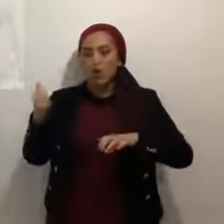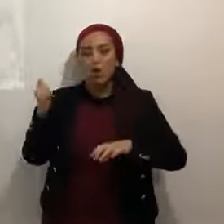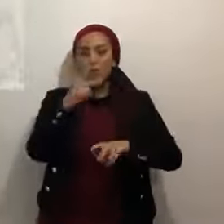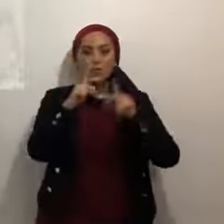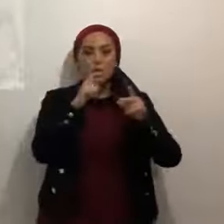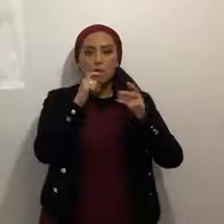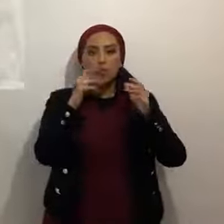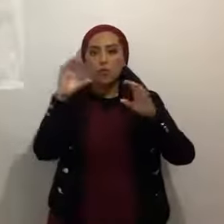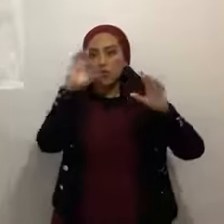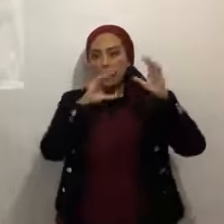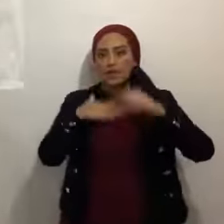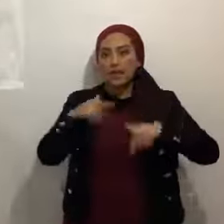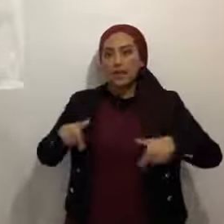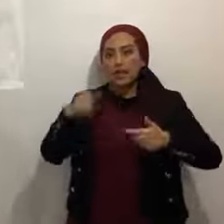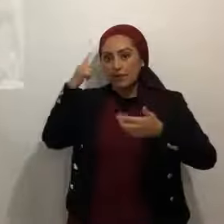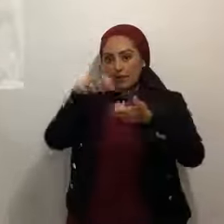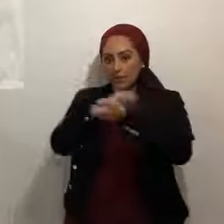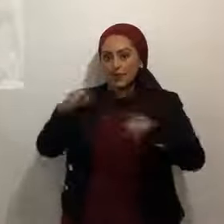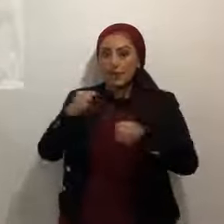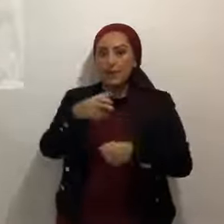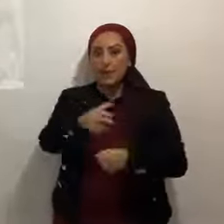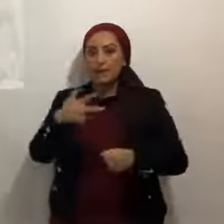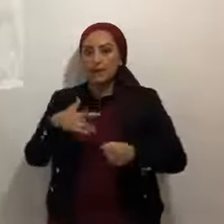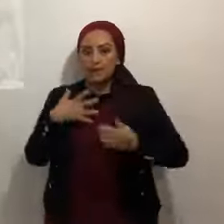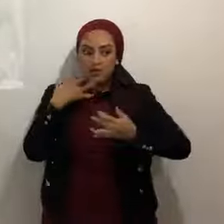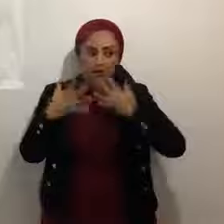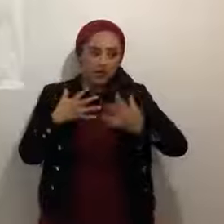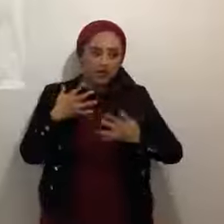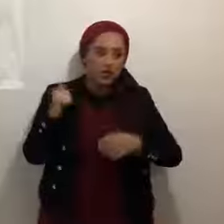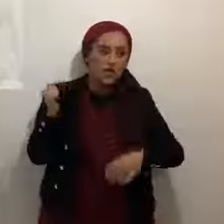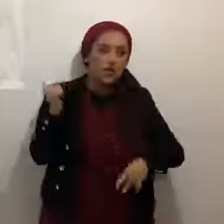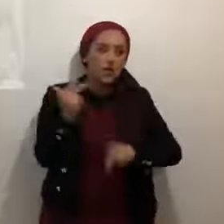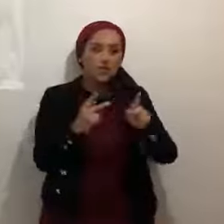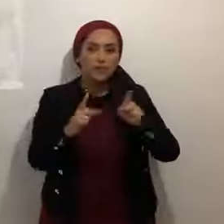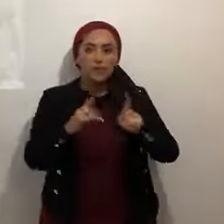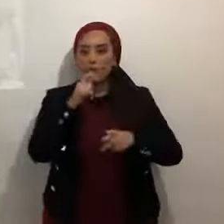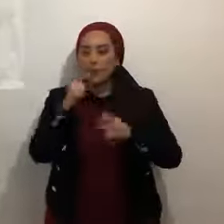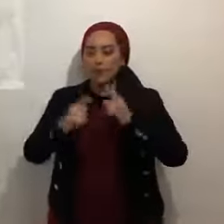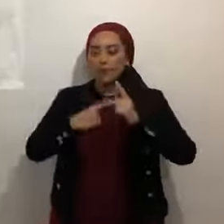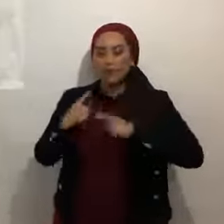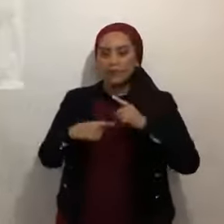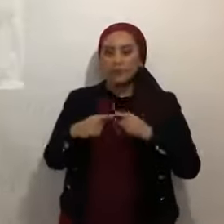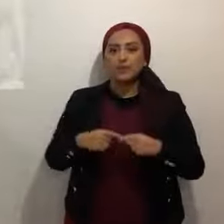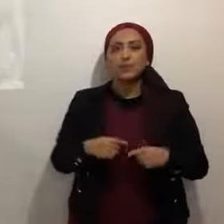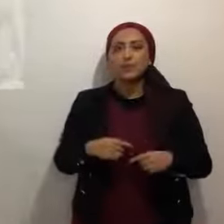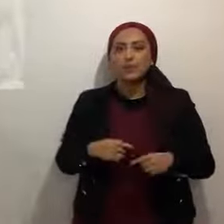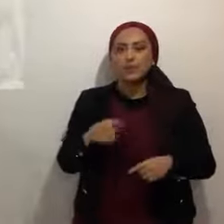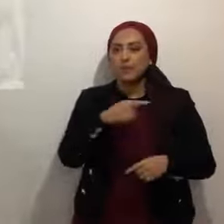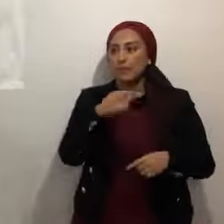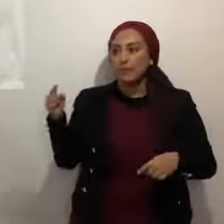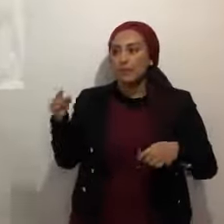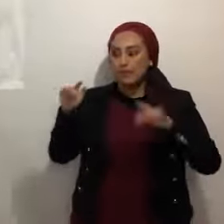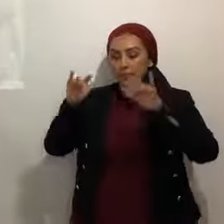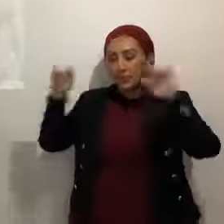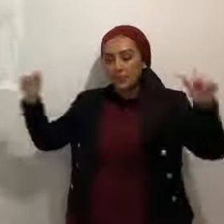para destruirla. Vuelvan atrás y avergüéncense los que mi mal desean. Sean asolados en pago de su afrenta los que me dicen,